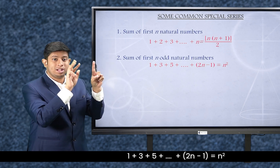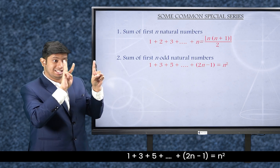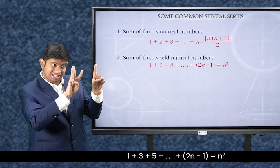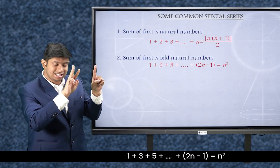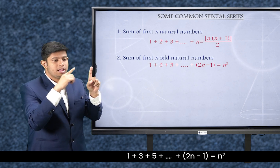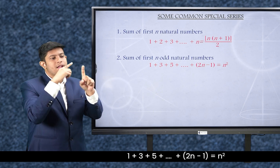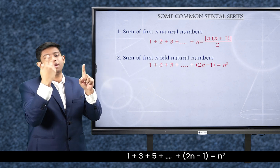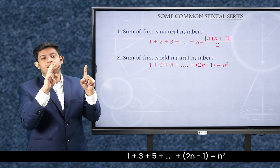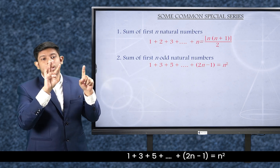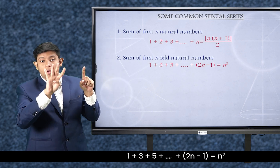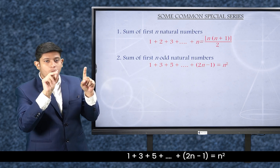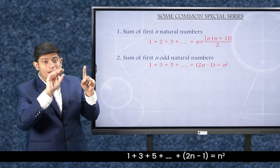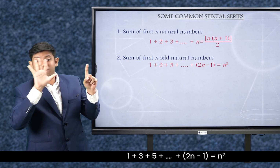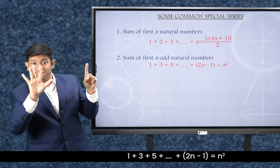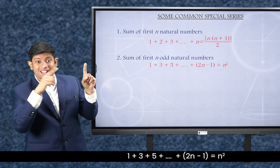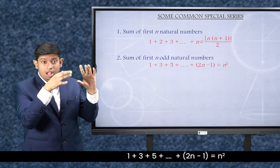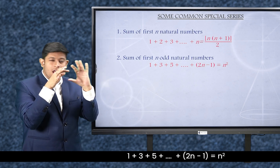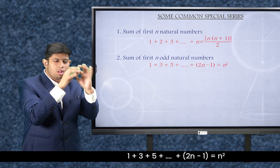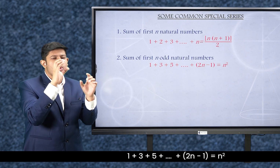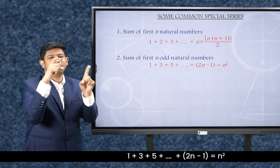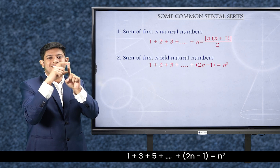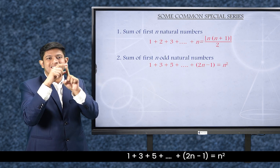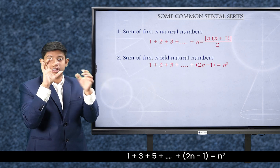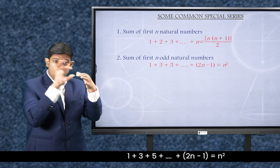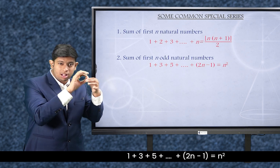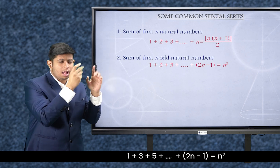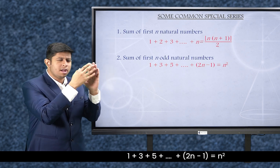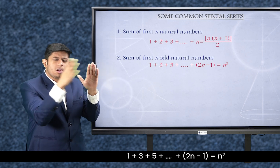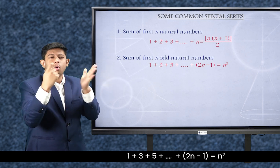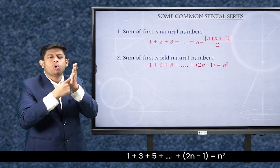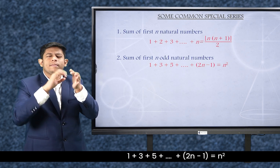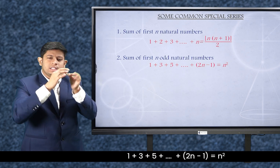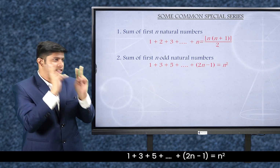ప్లస్ 2n మైనస్ 1 ఈజ్ ఈక్వల్ టు n స్క్వేర్.